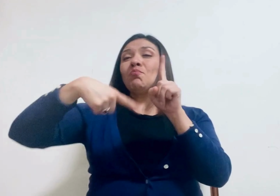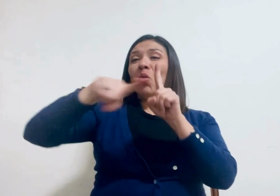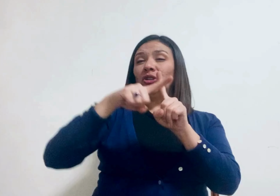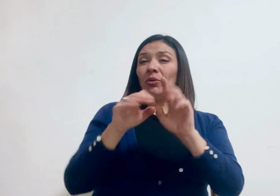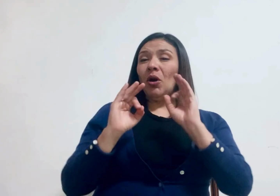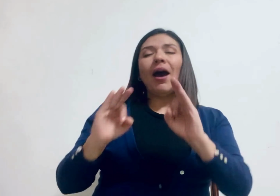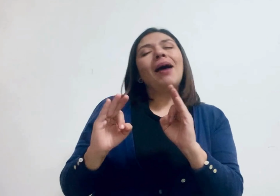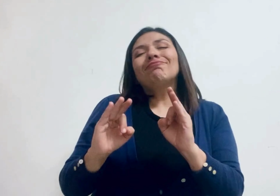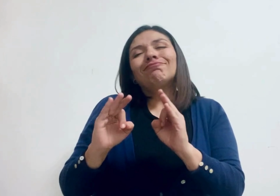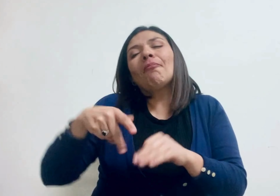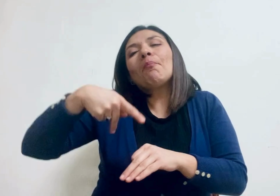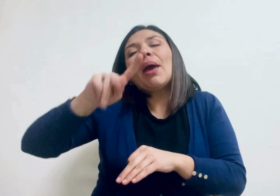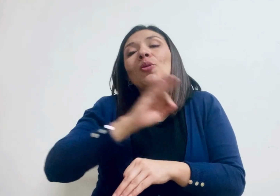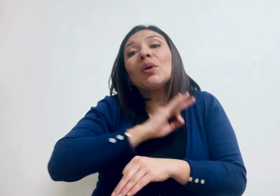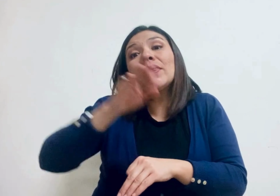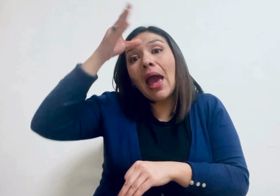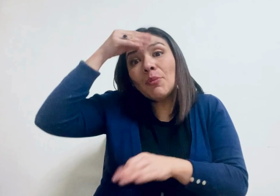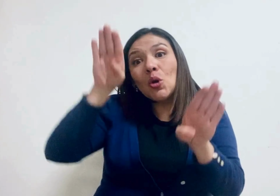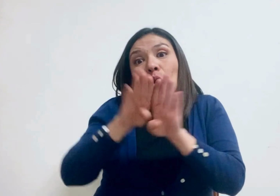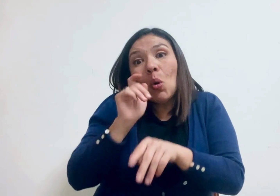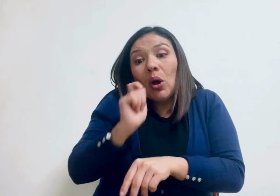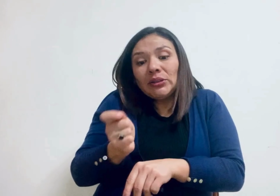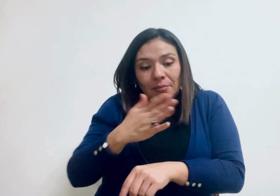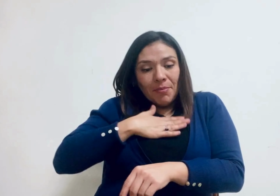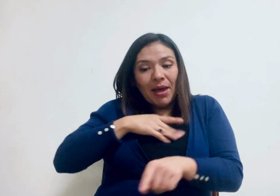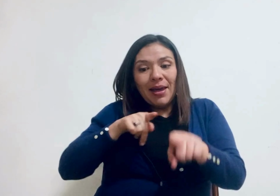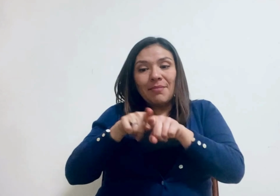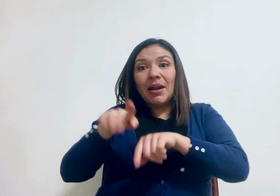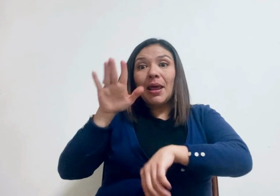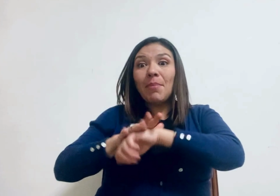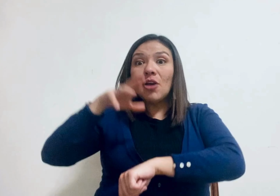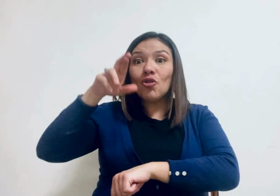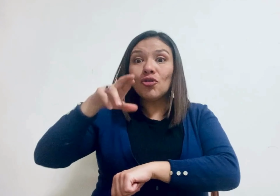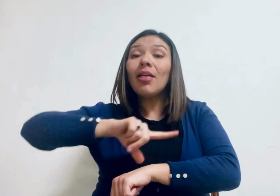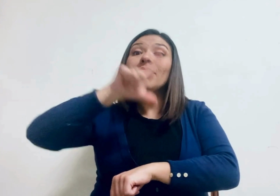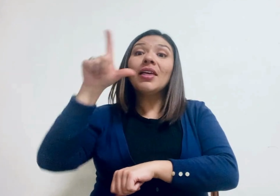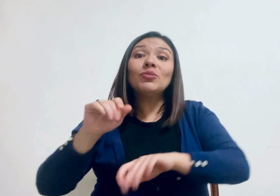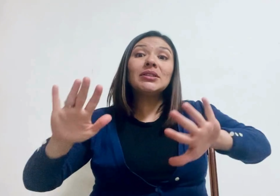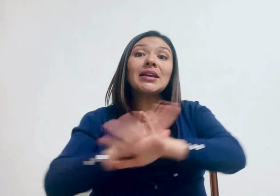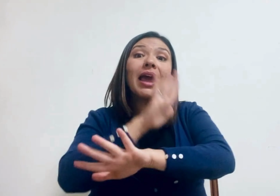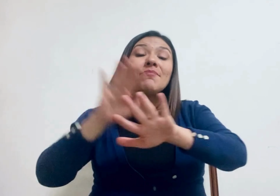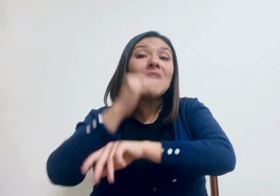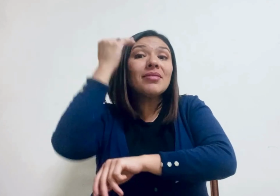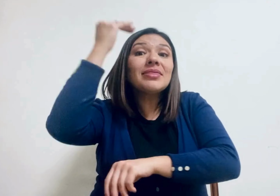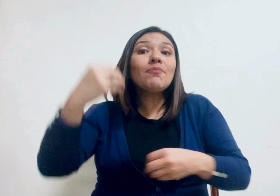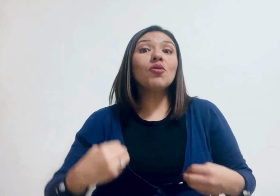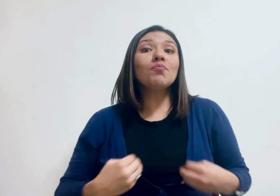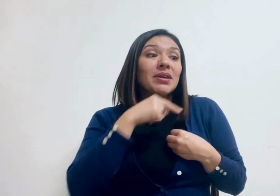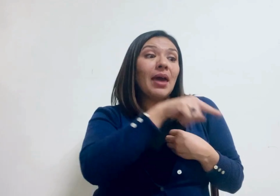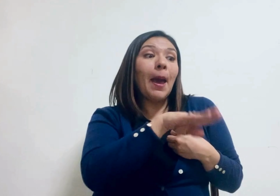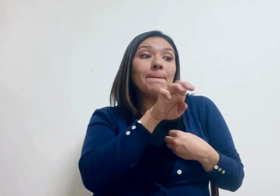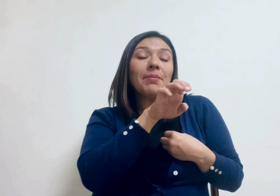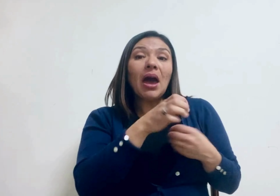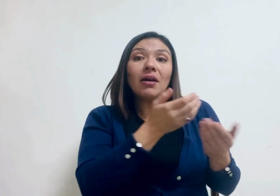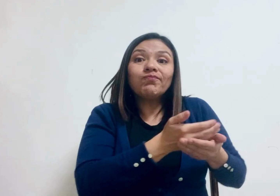parte positiva, pero seguramente aprenderá a ser una buena hermana mayor, porque llegarán otras etapas de la bebé en donde ella podrá